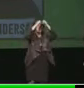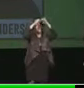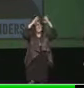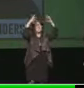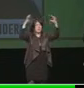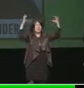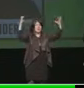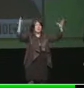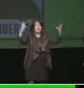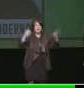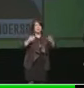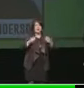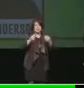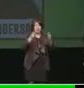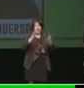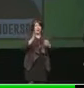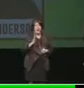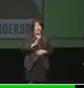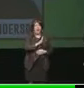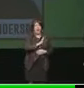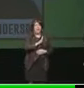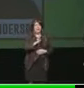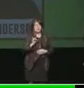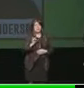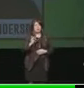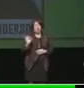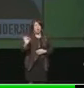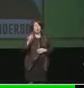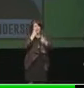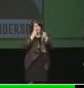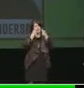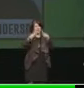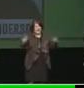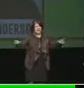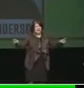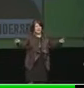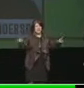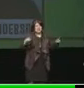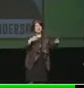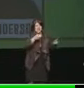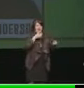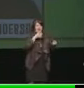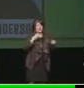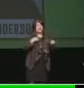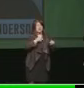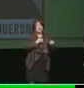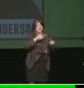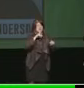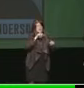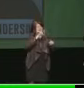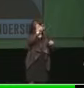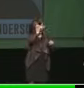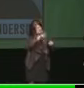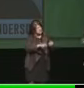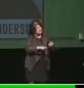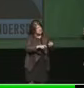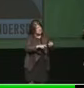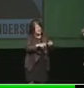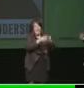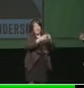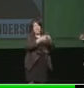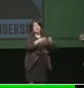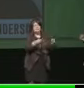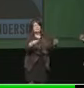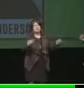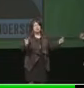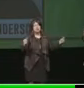starebbe potrebbe per iniziare stare per iniziare da quella che gli scienziati chiamano la sesta estinzione di massa e poi specie